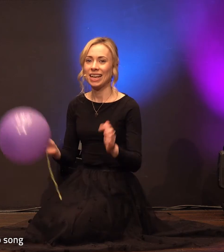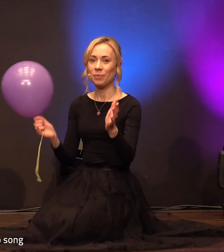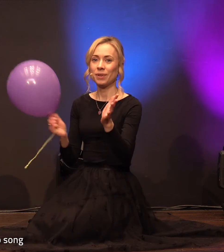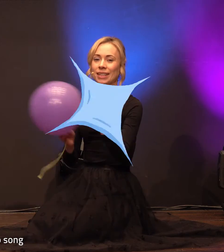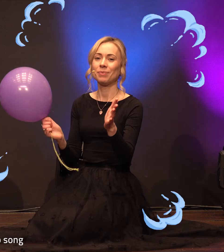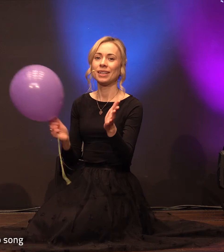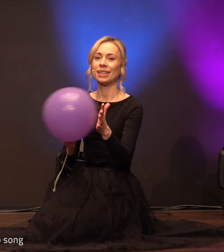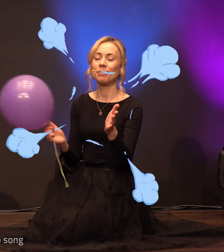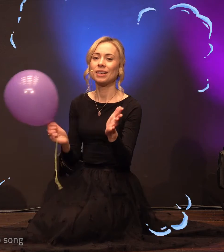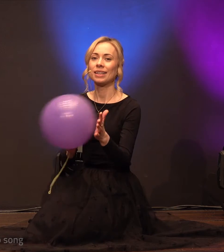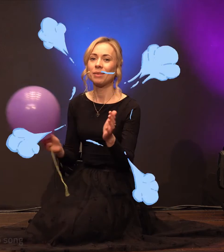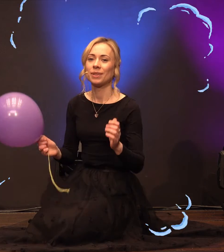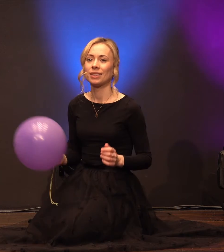Uderzamy klap, klap, klap.